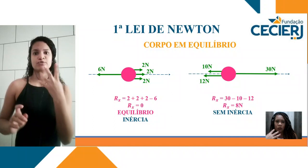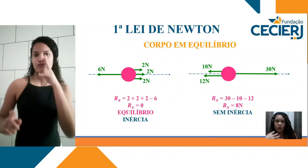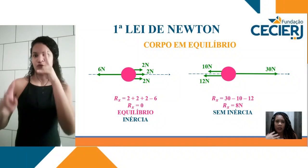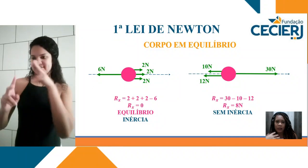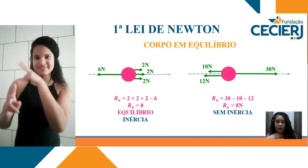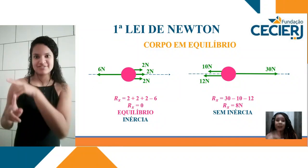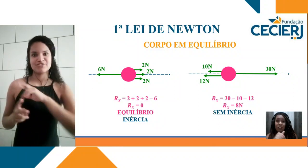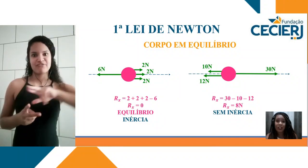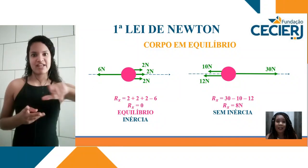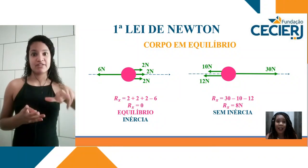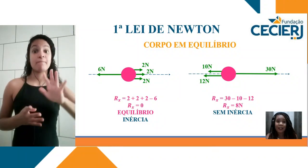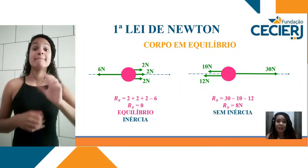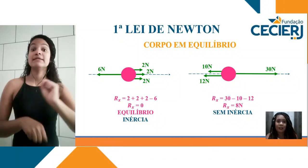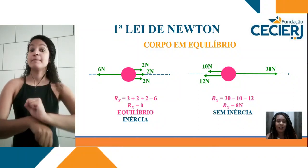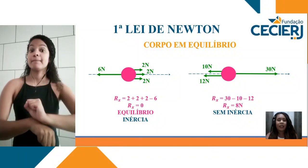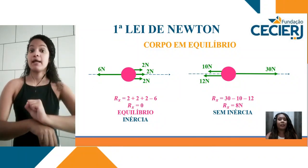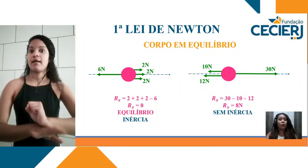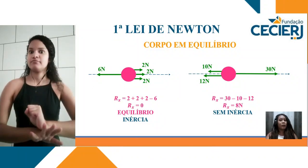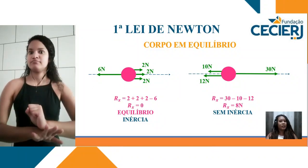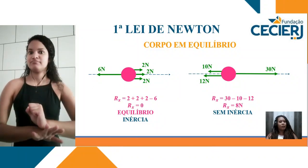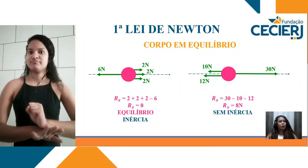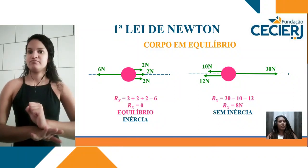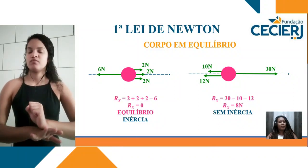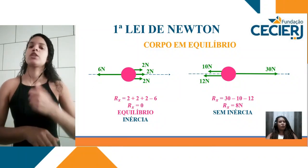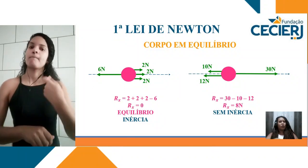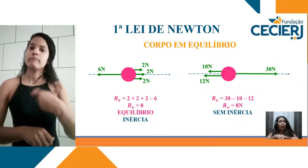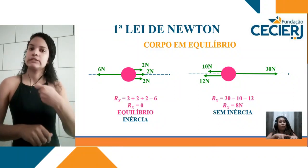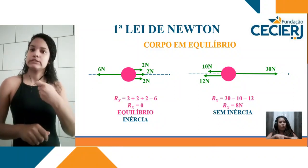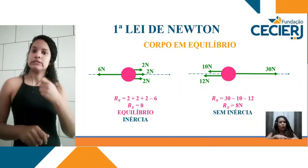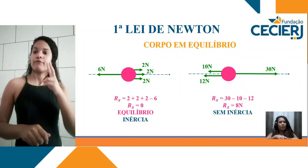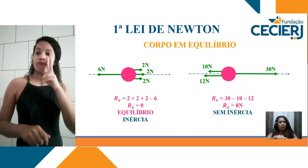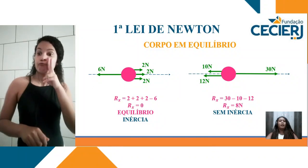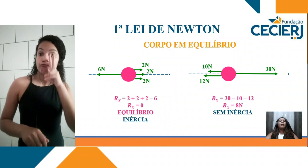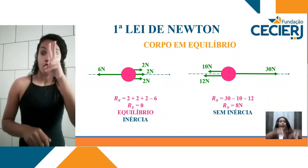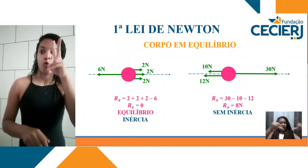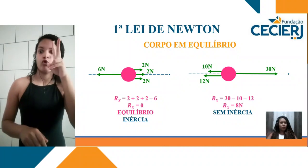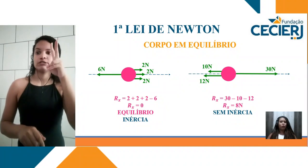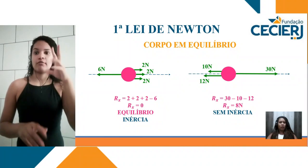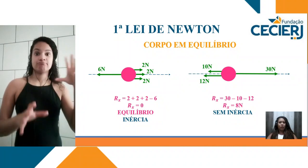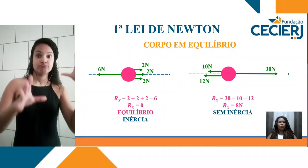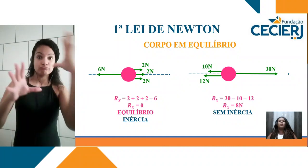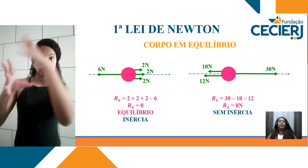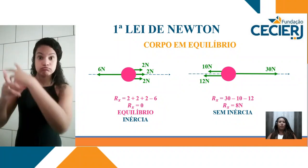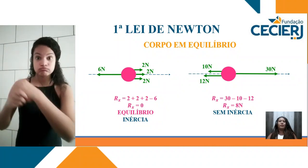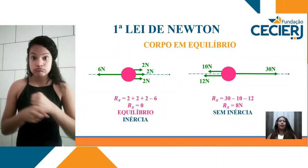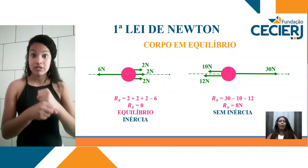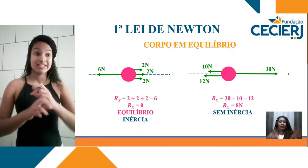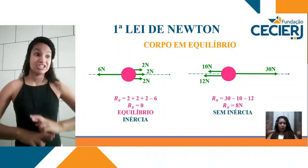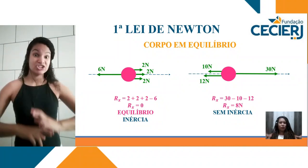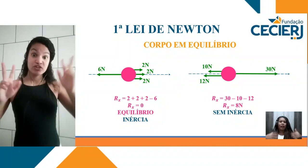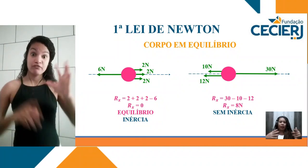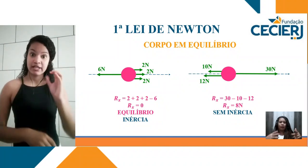forças agindo sobre ele, mas ele está em inércia. Então, eu preciso que exista uma força resultante, diferente de 0,